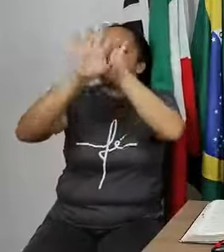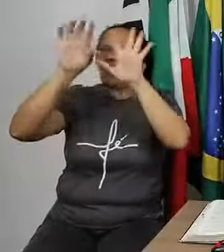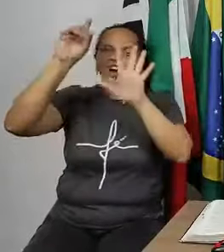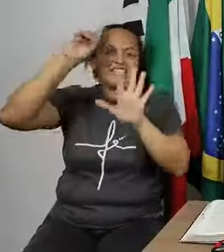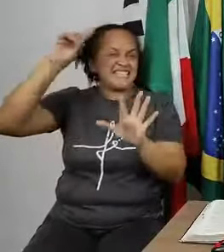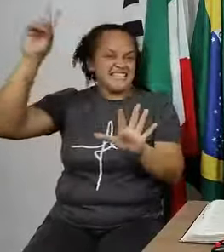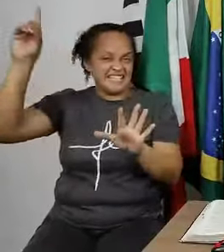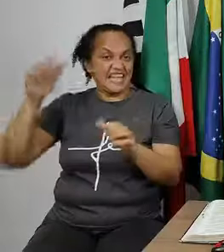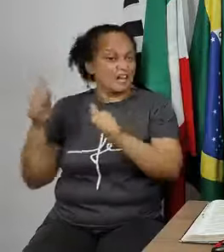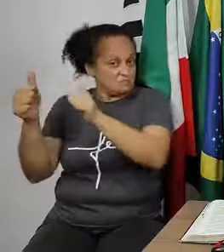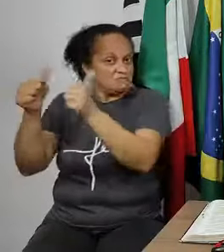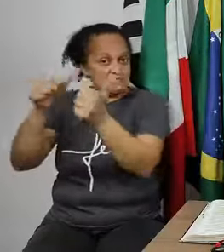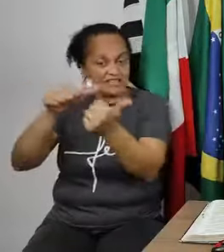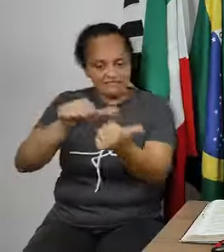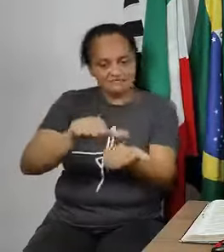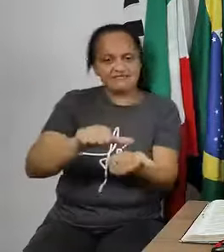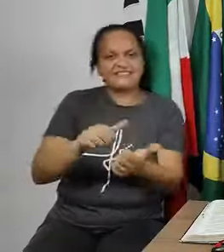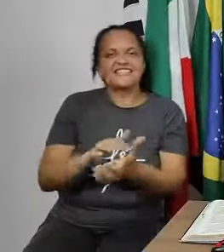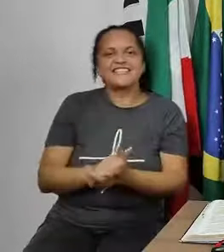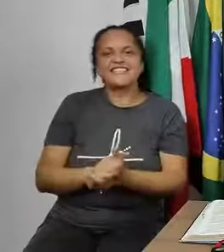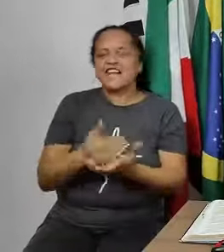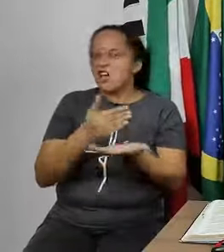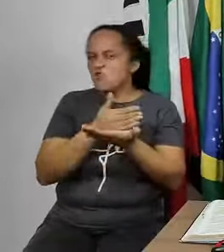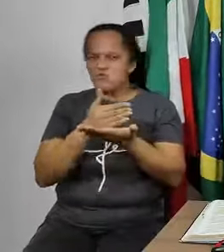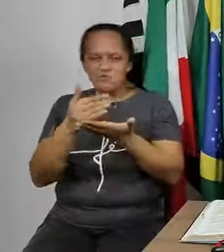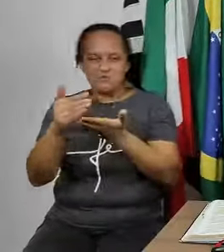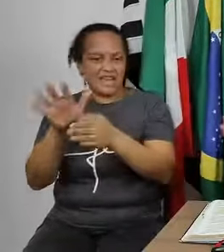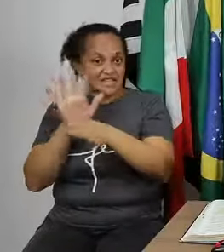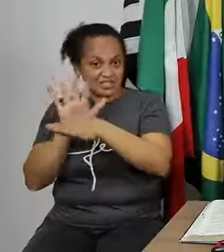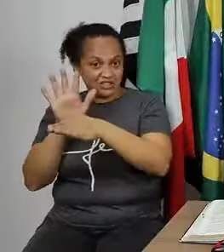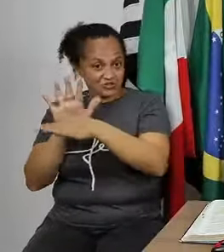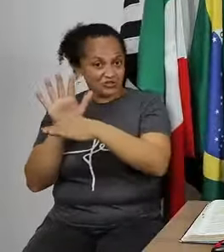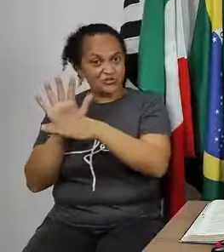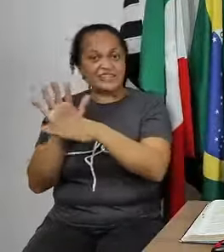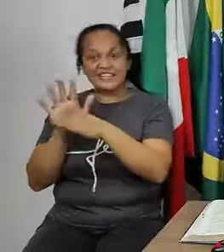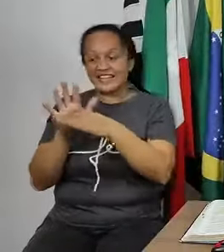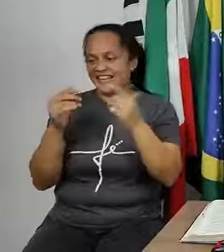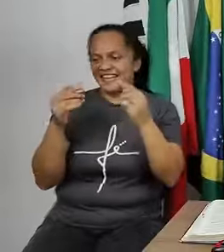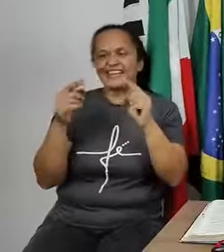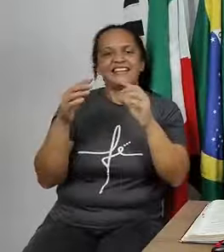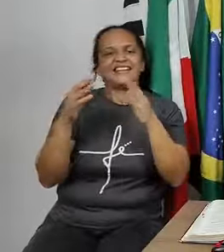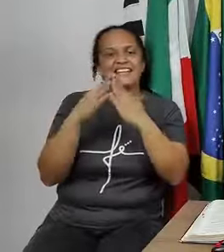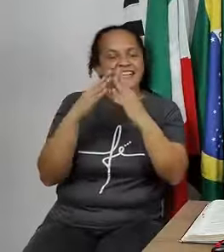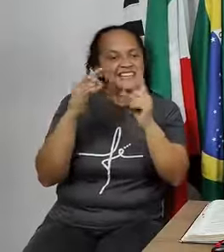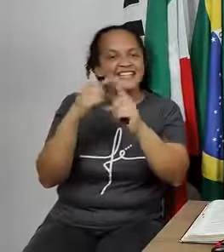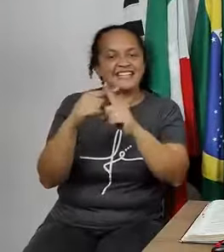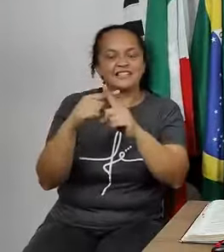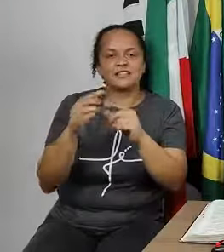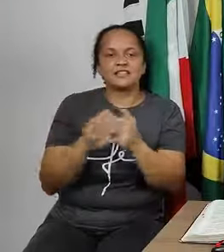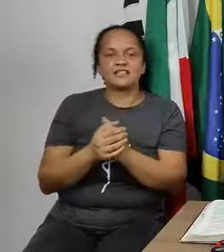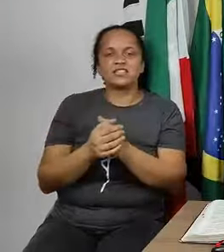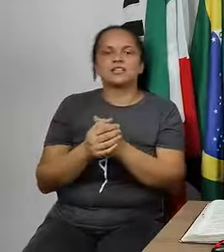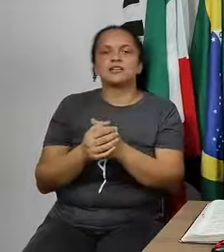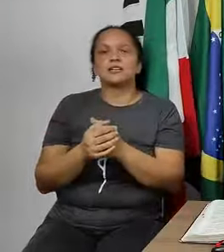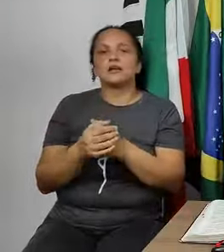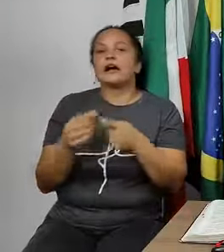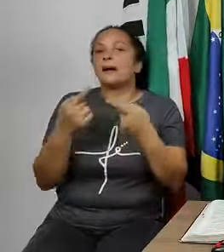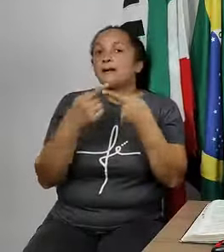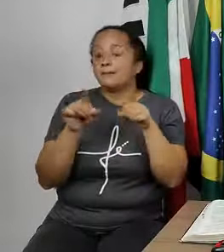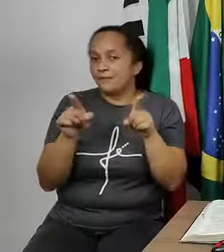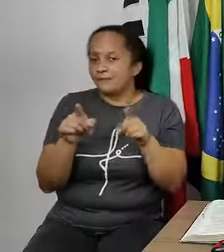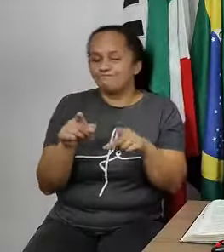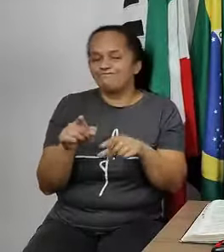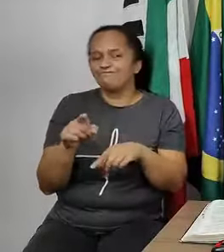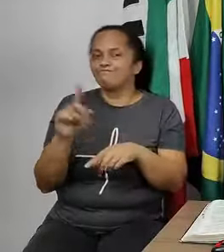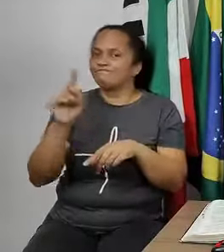as águas, elas começam a trabalhar na igreja, nos ministérios, né? Só que elas não praticam